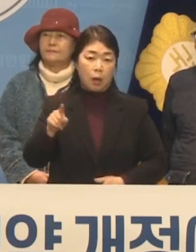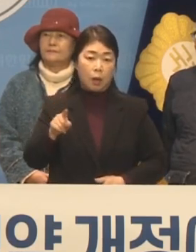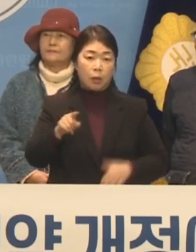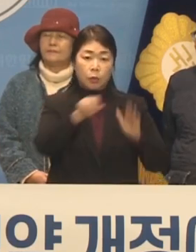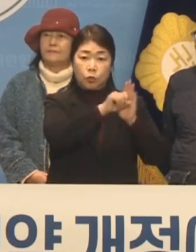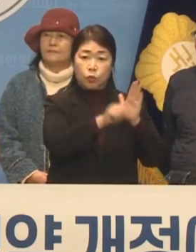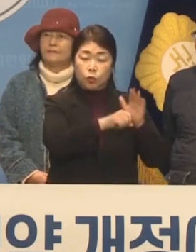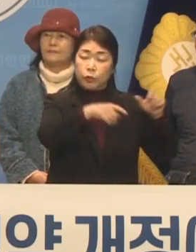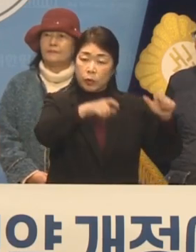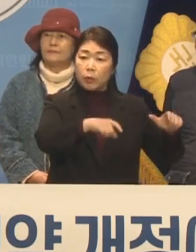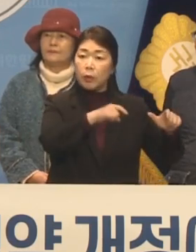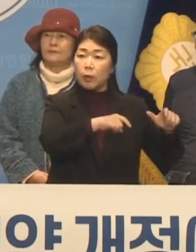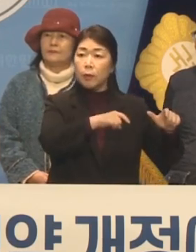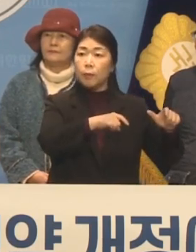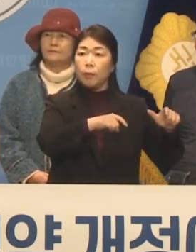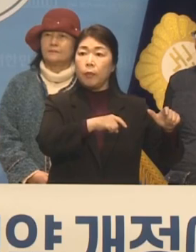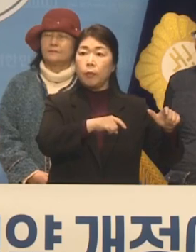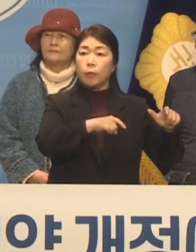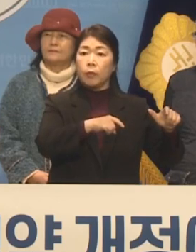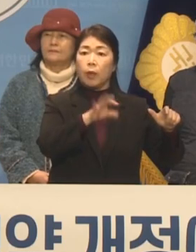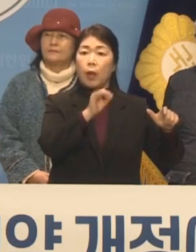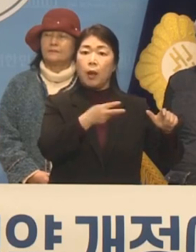조지아주의